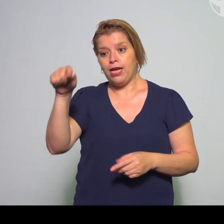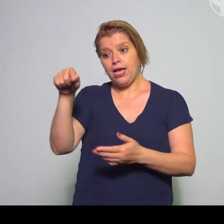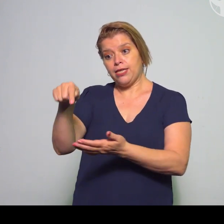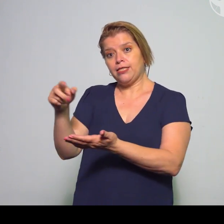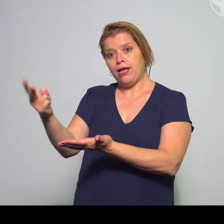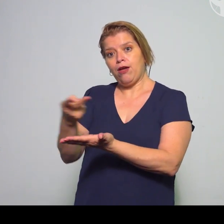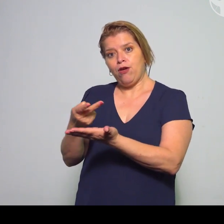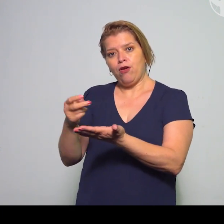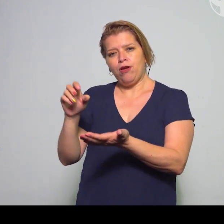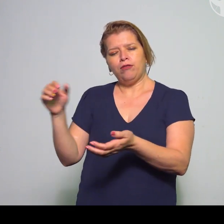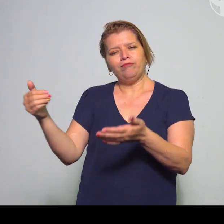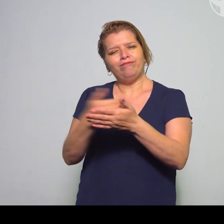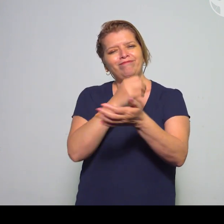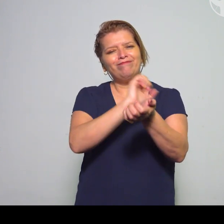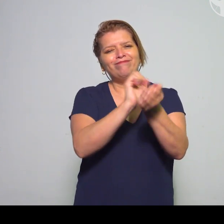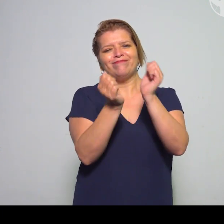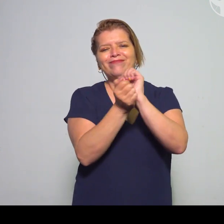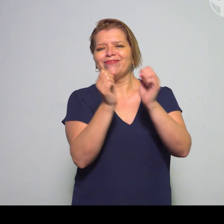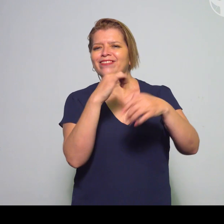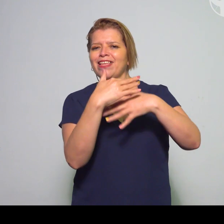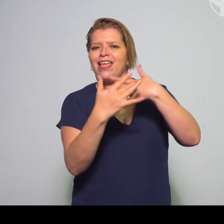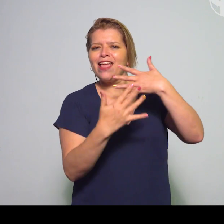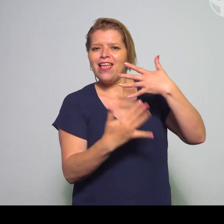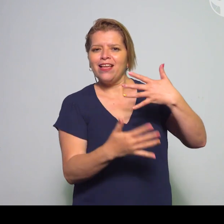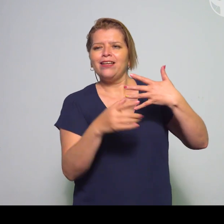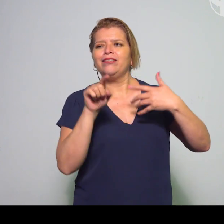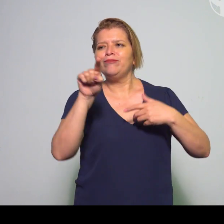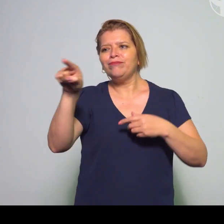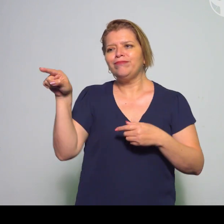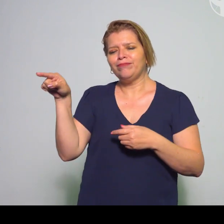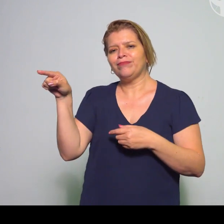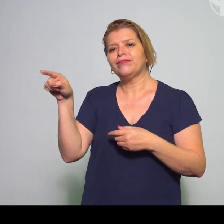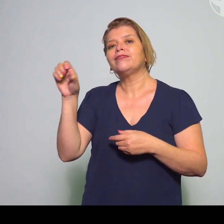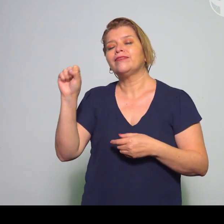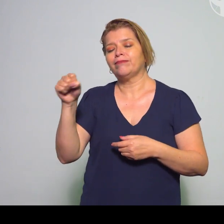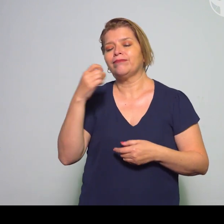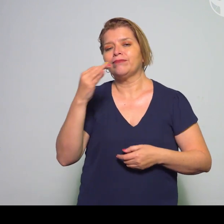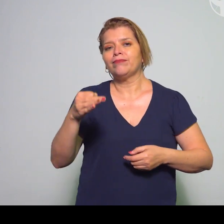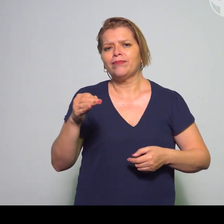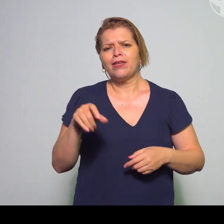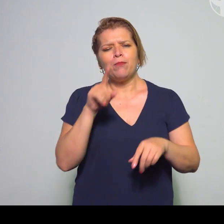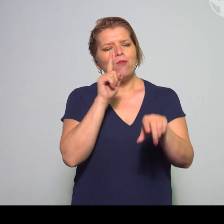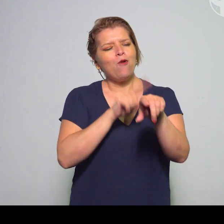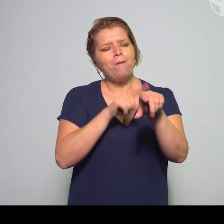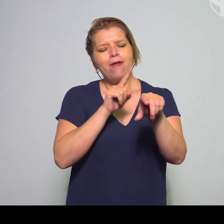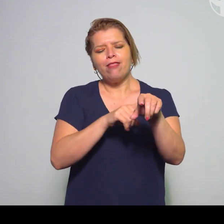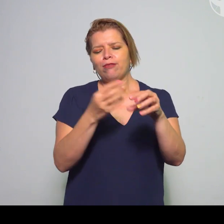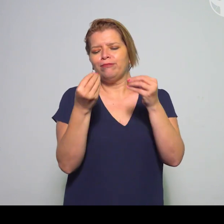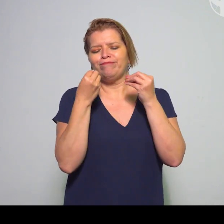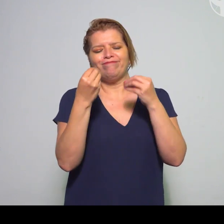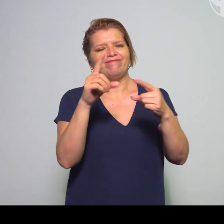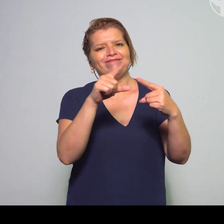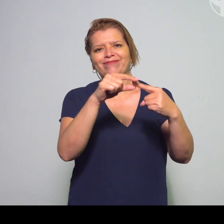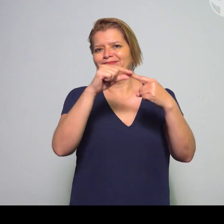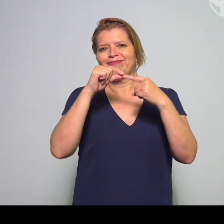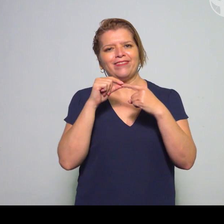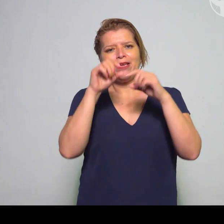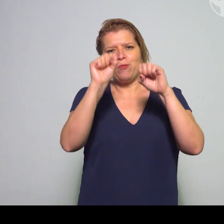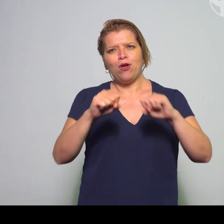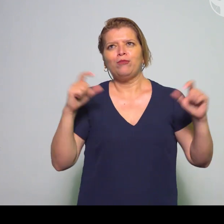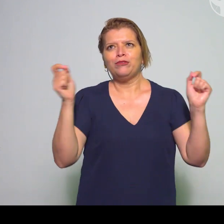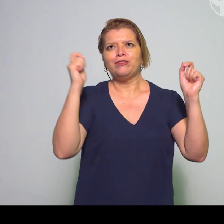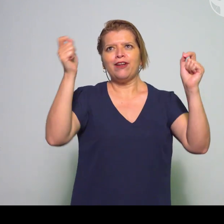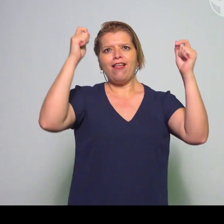de la cena y dijo: esta copa es el nuevo pacto de mi sangre, que es derramada por ustedes. Qué